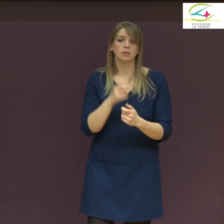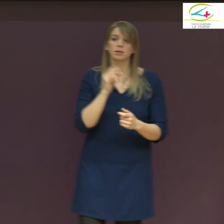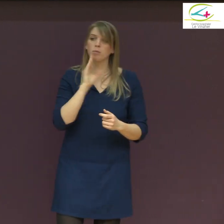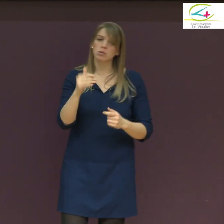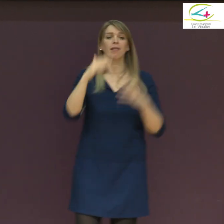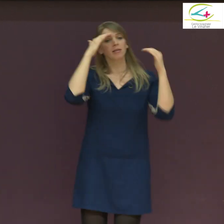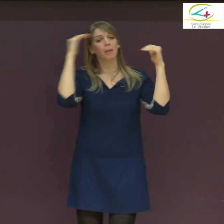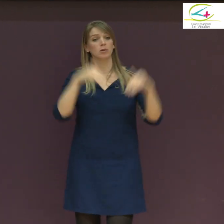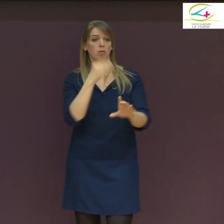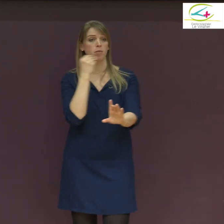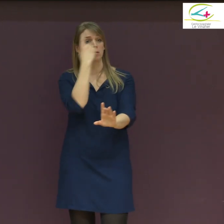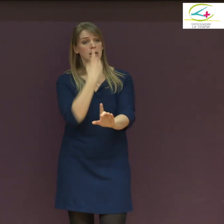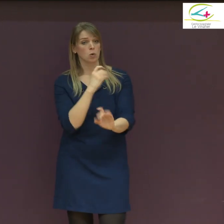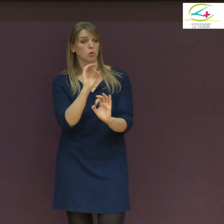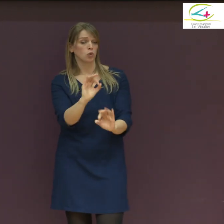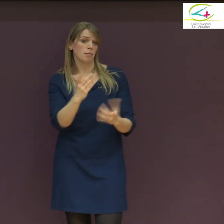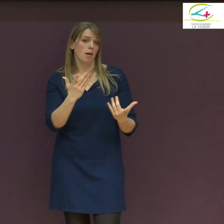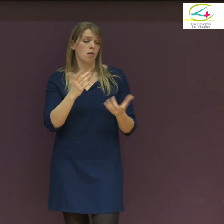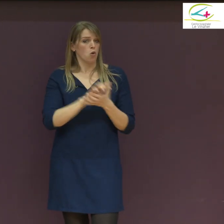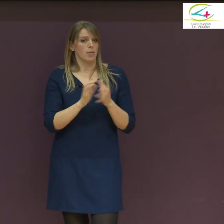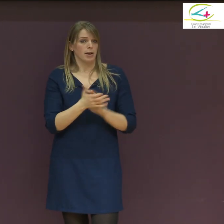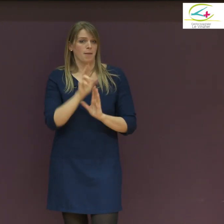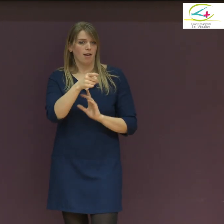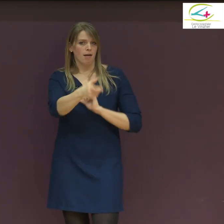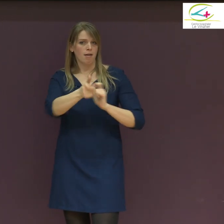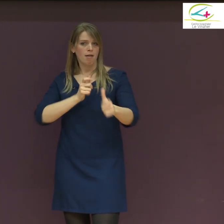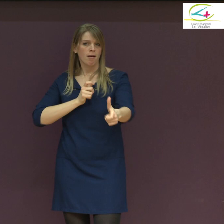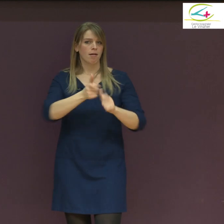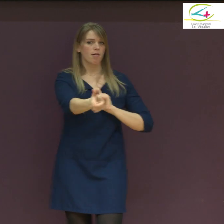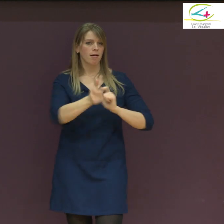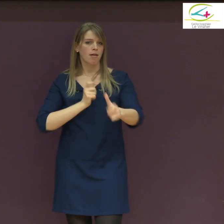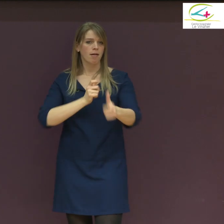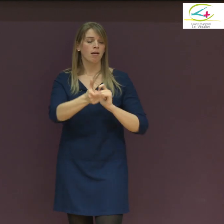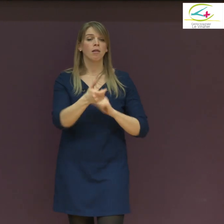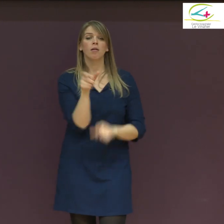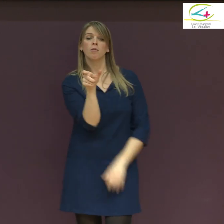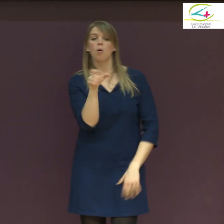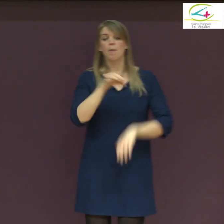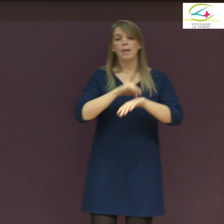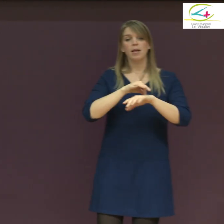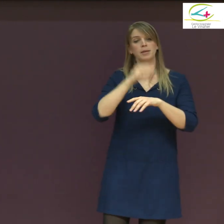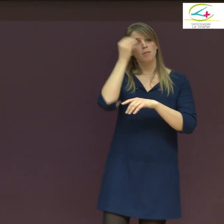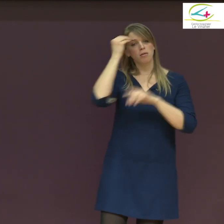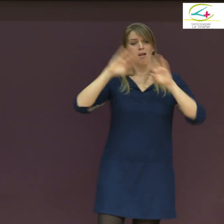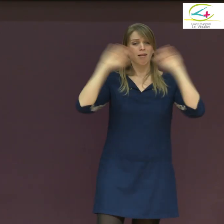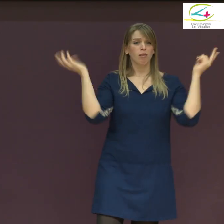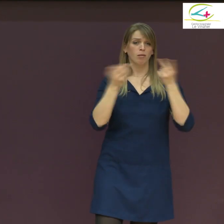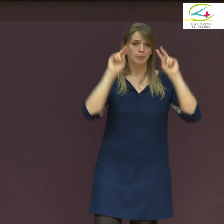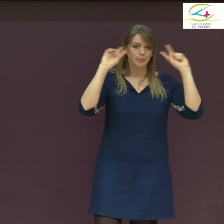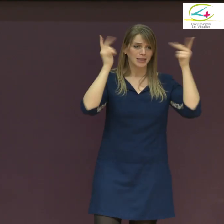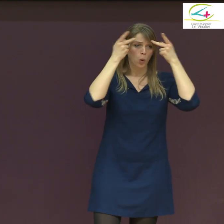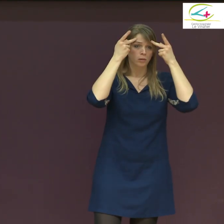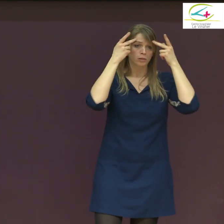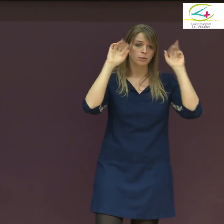complexe et qui est dans une interaction entre vous et nous. Maladie mentale, sinon il y a la psychose, enfin les psychoses,